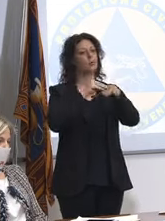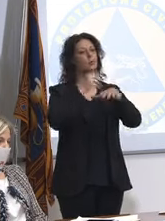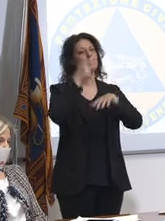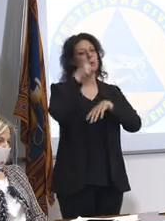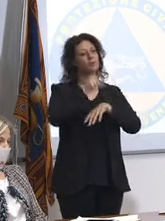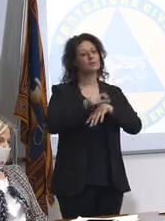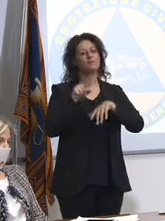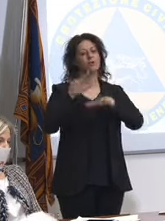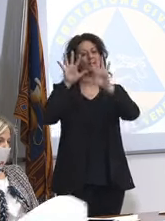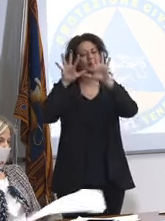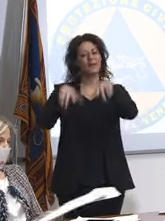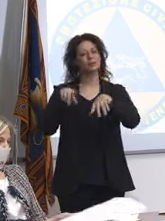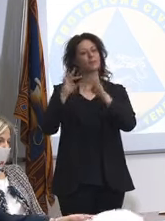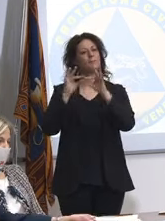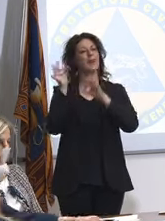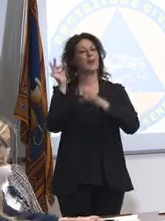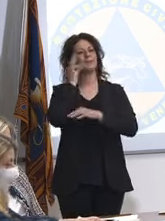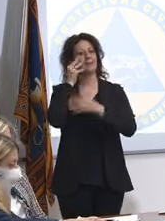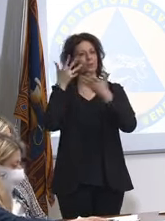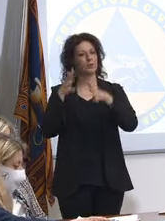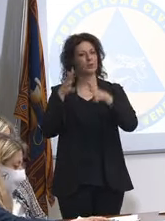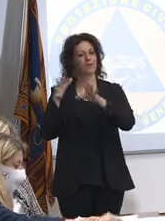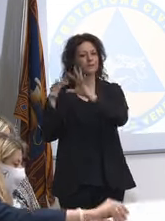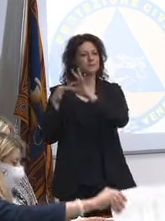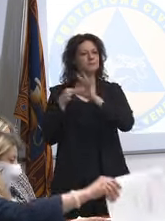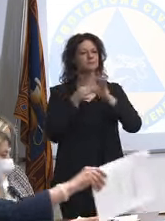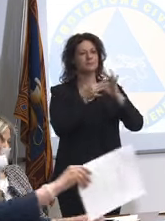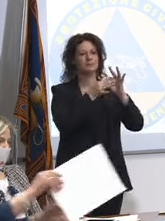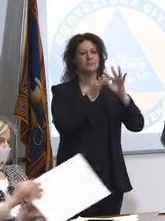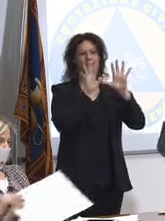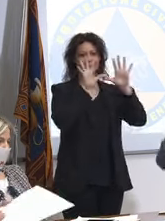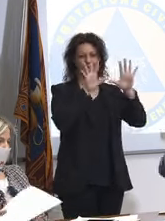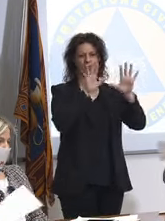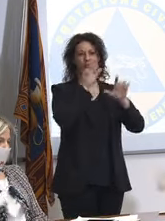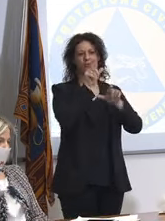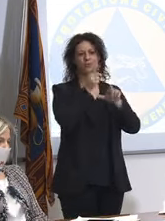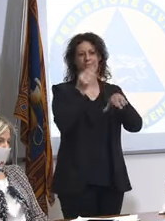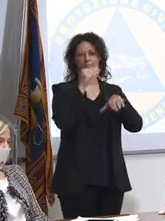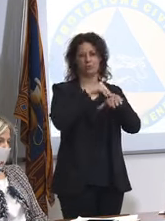10.000 sono l'1 per 1000.